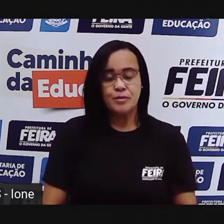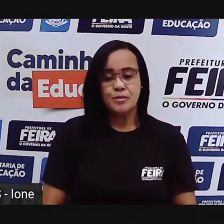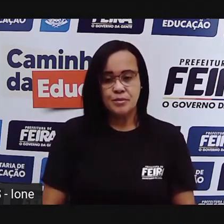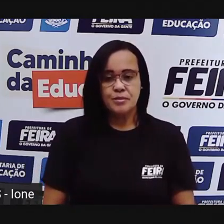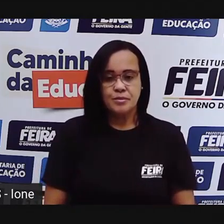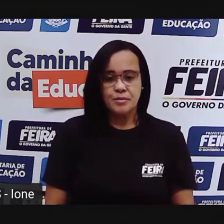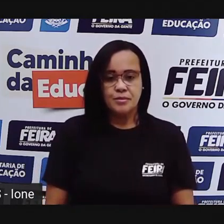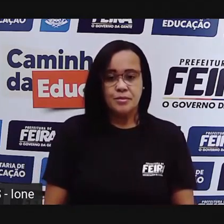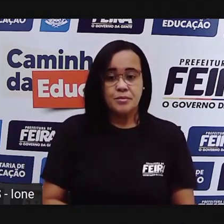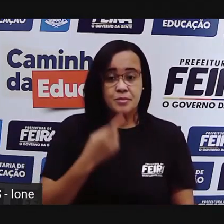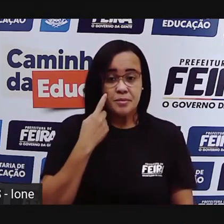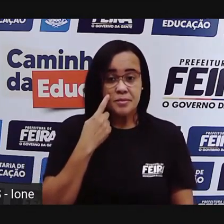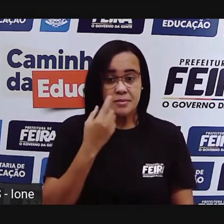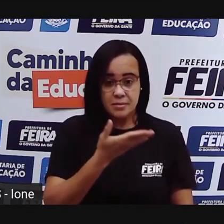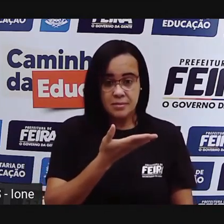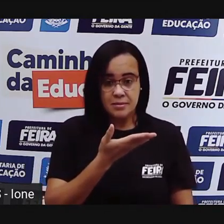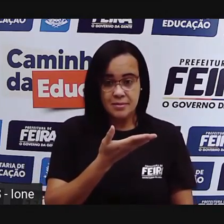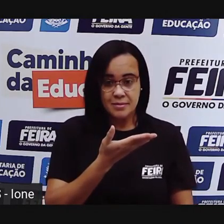Olha lá.